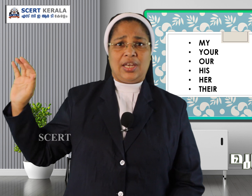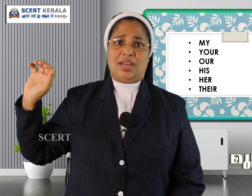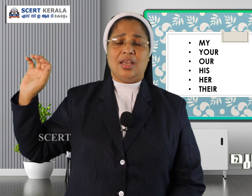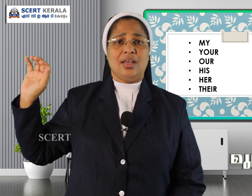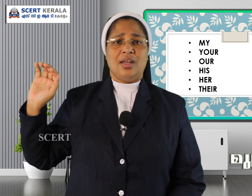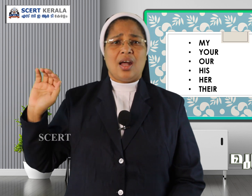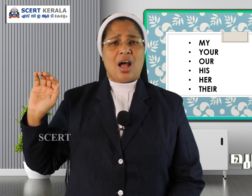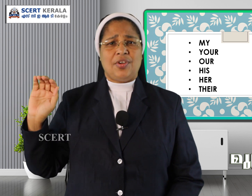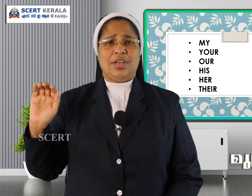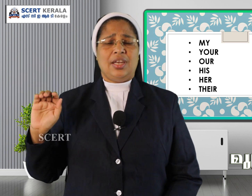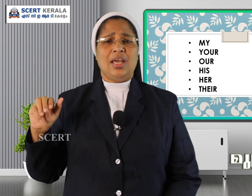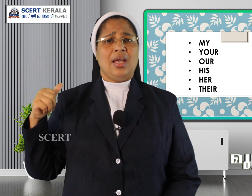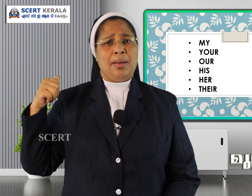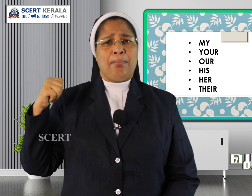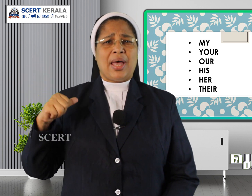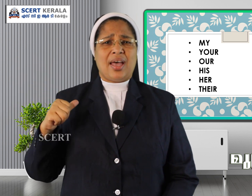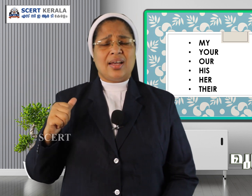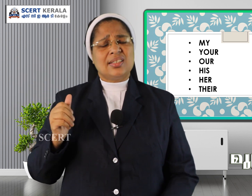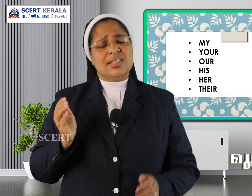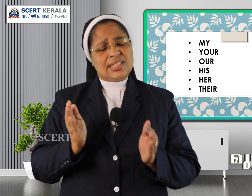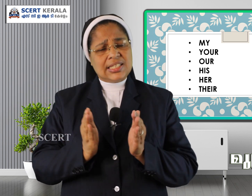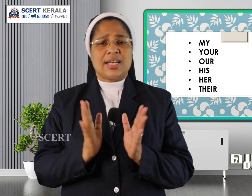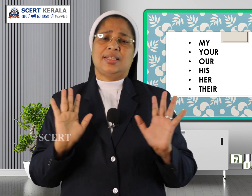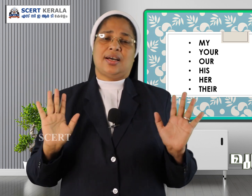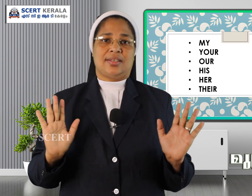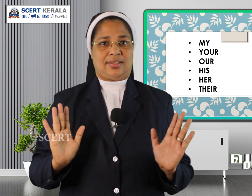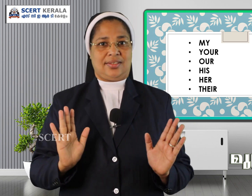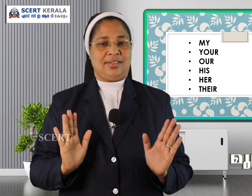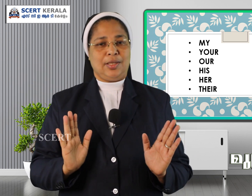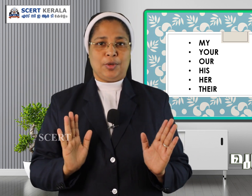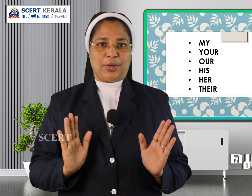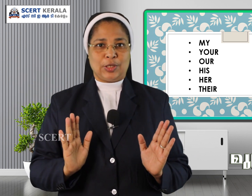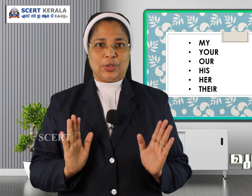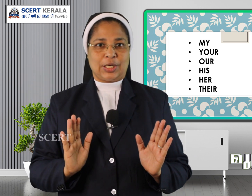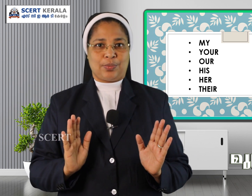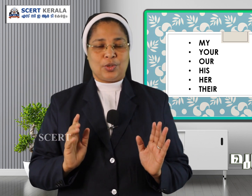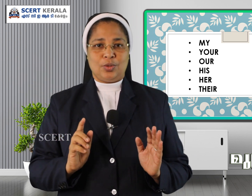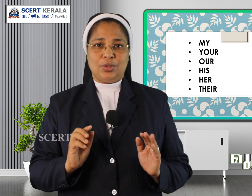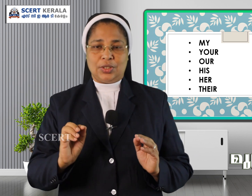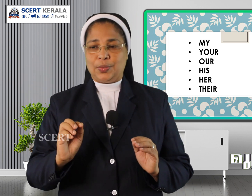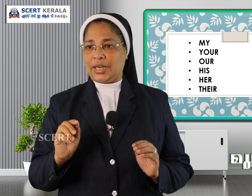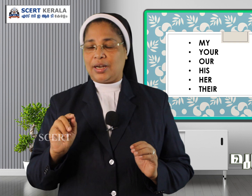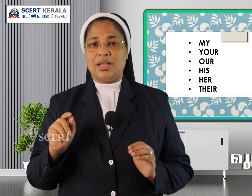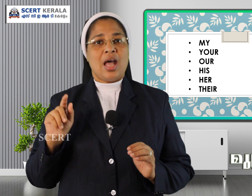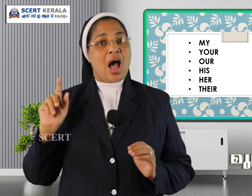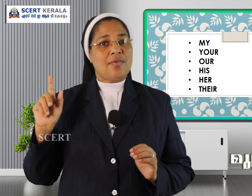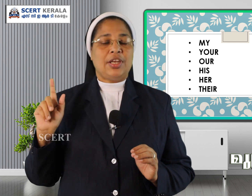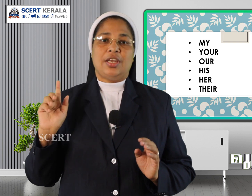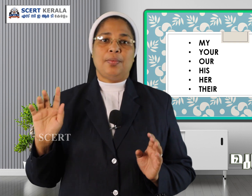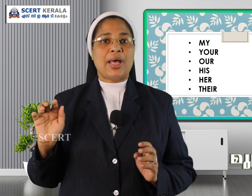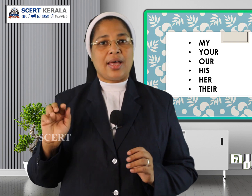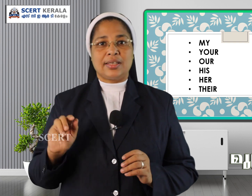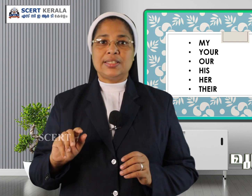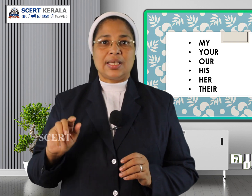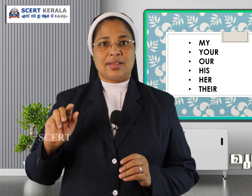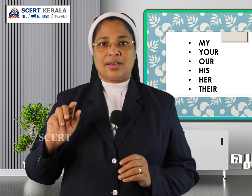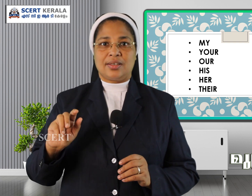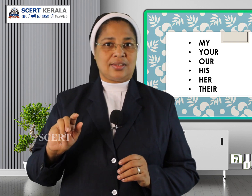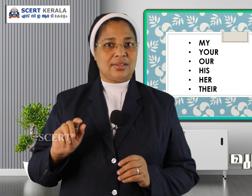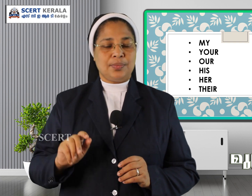അവൻ്റെ, അവൻ്റെ ബാഗ് ചെറുതാണ്. നമുക്ക് പറഞ്ഞു കൊടുക്കണം. കുട്ടിയോട് പറയാണ് അവൻ്റെ ബാഗ് ചെറുതാണ്. അപ്പോൾ